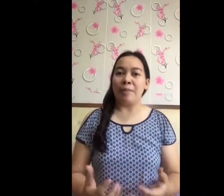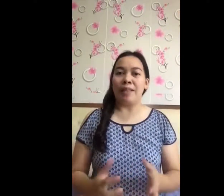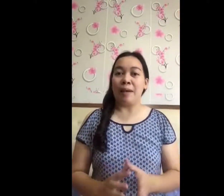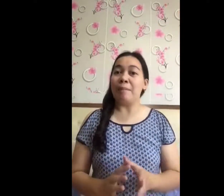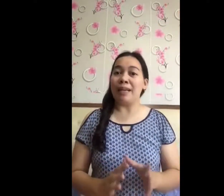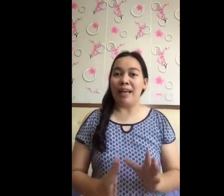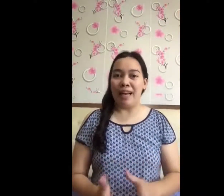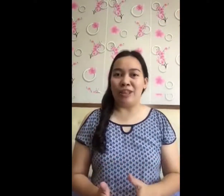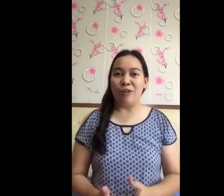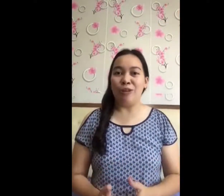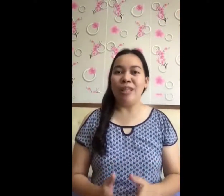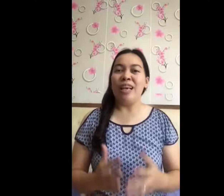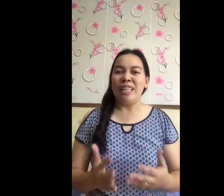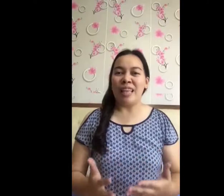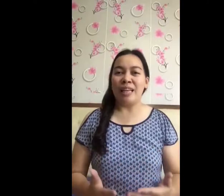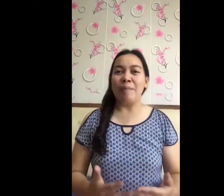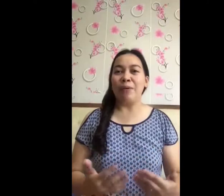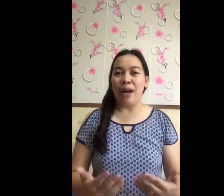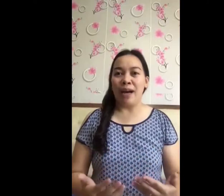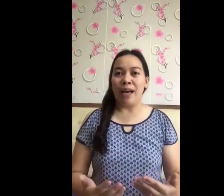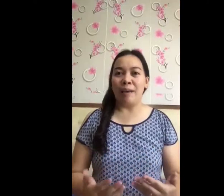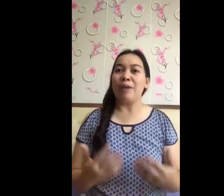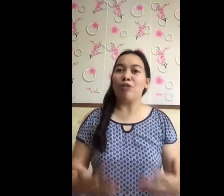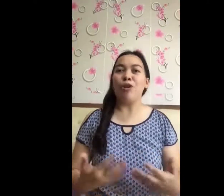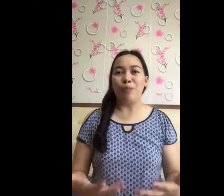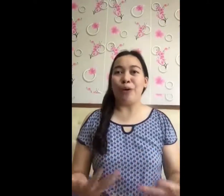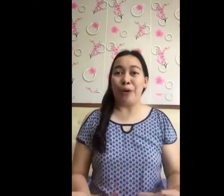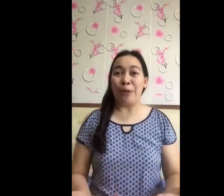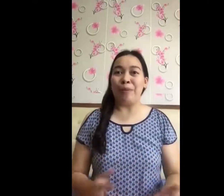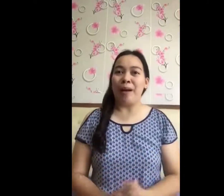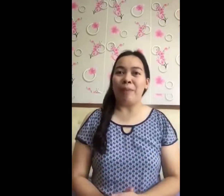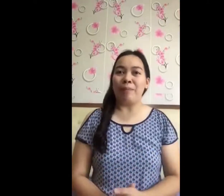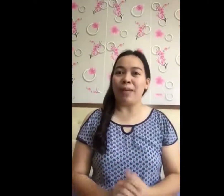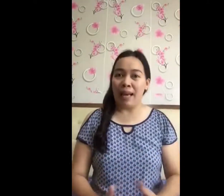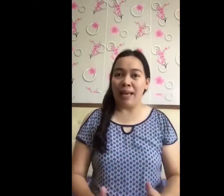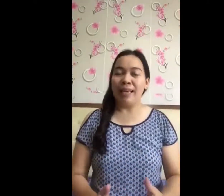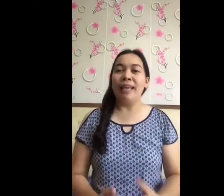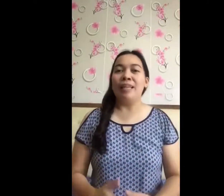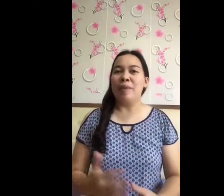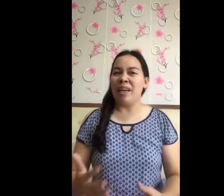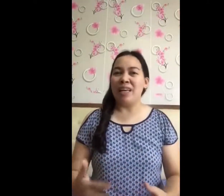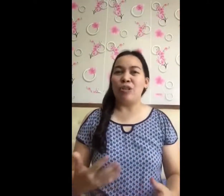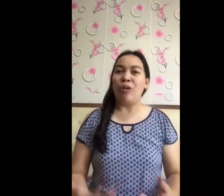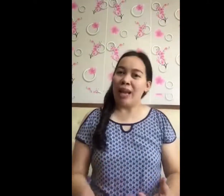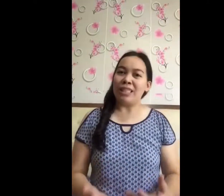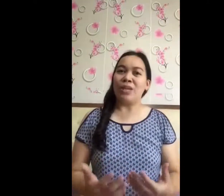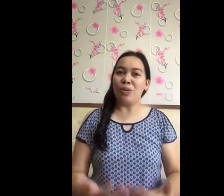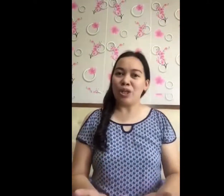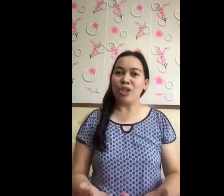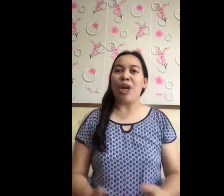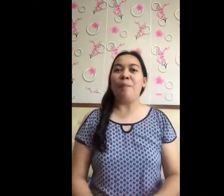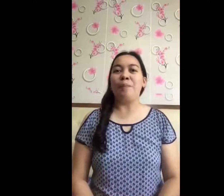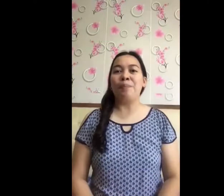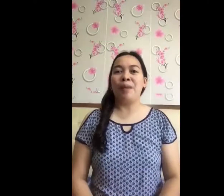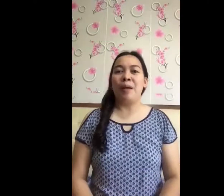amin ng pagkakataon. Sana po ay patuloy po kayong makapagbigay ng mga ganitong klaseng workshop.